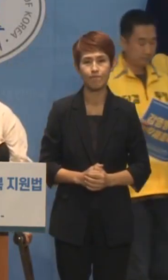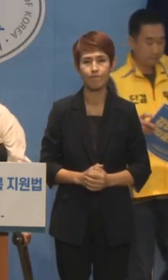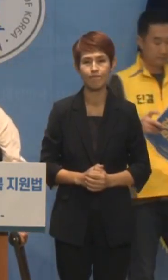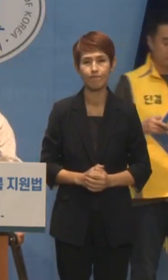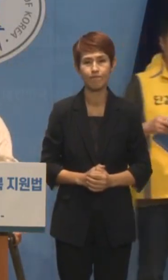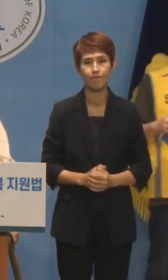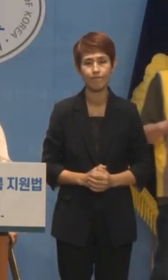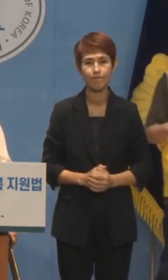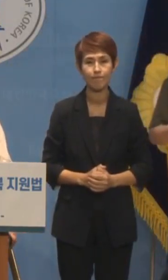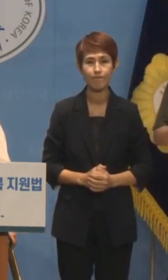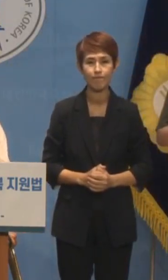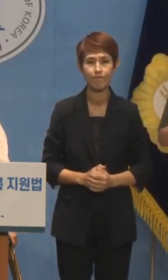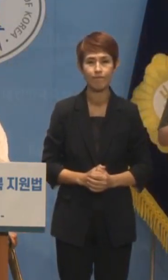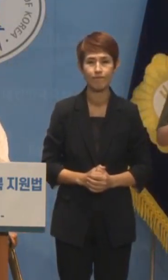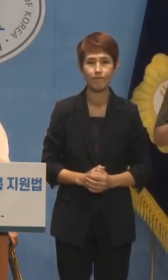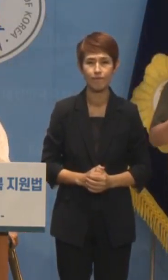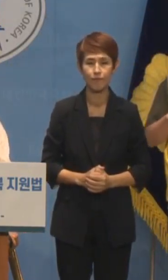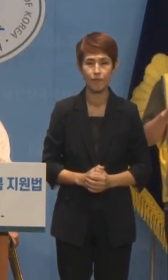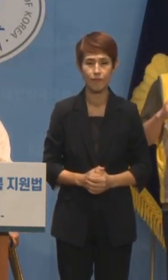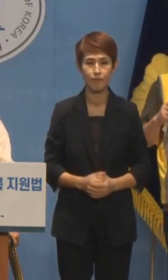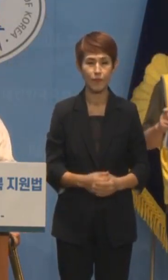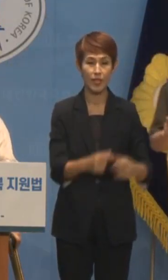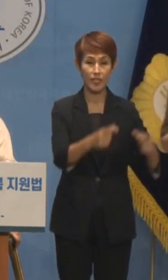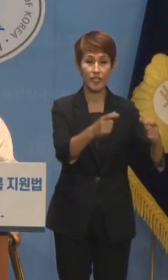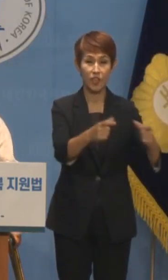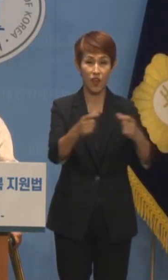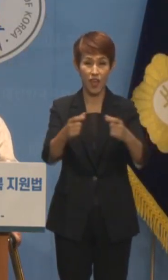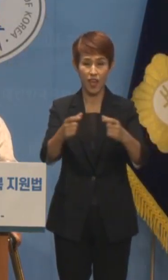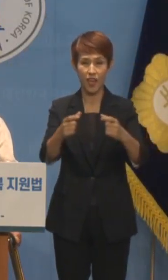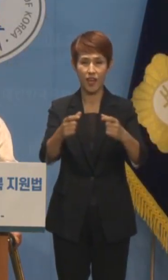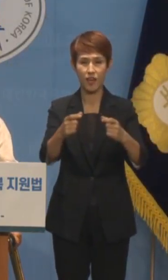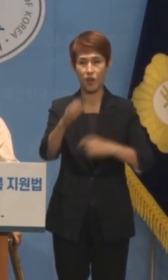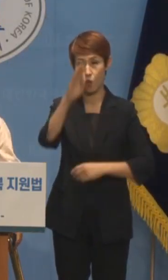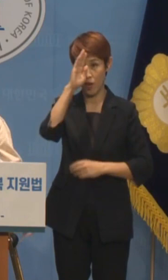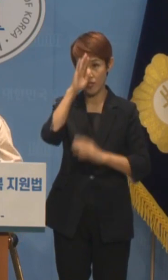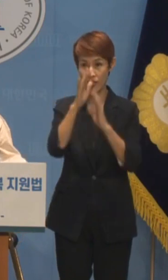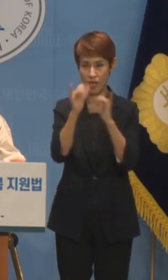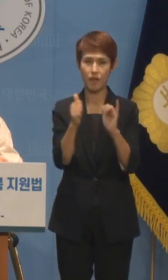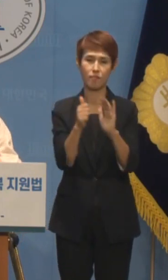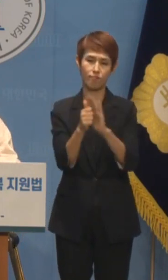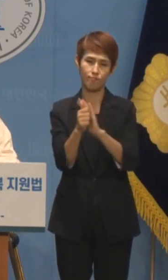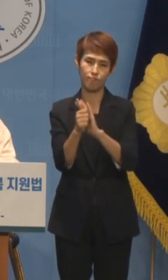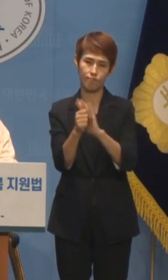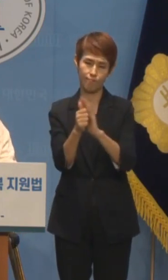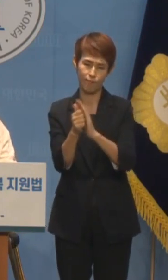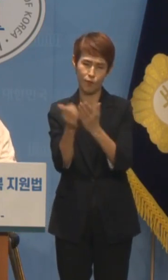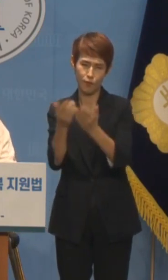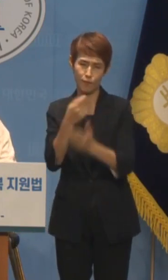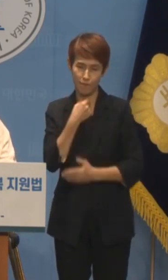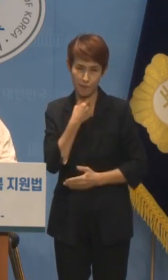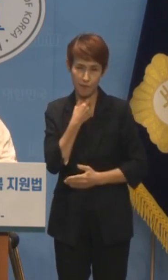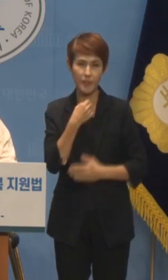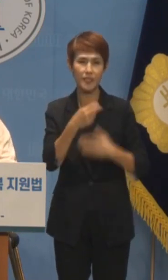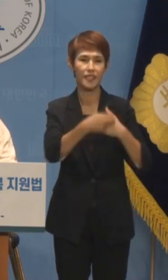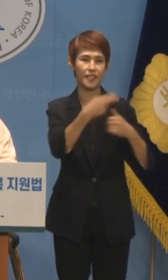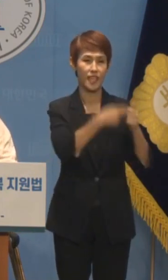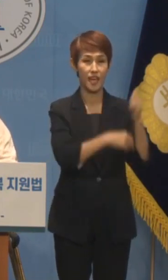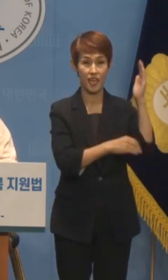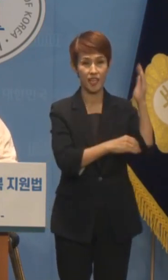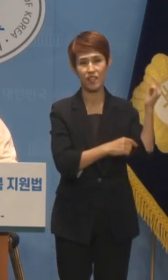네. 지역의 환자들을 사랑하는 병원 노동자를 대표하는 두 분의 대표자 발언을 잘